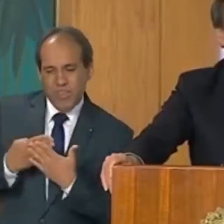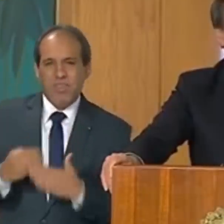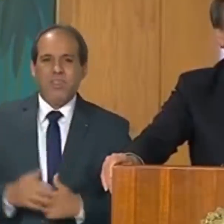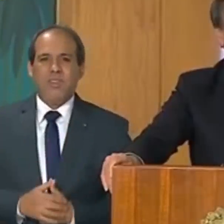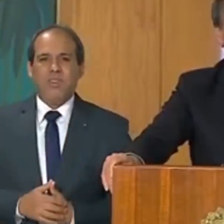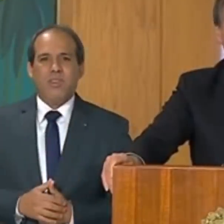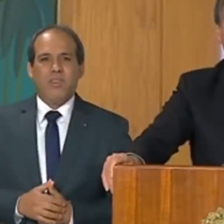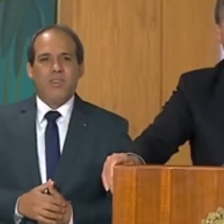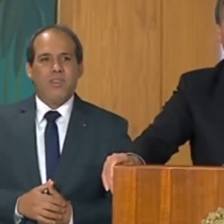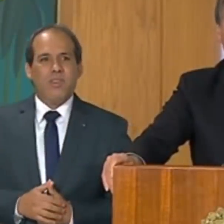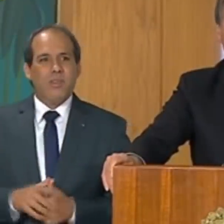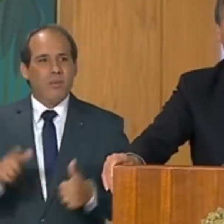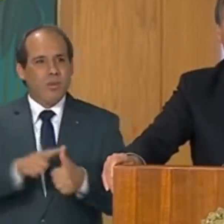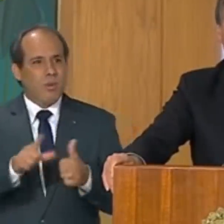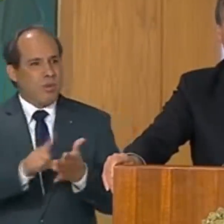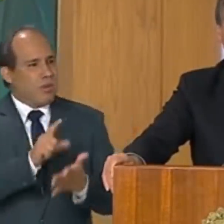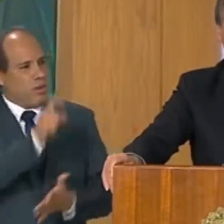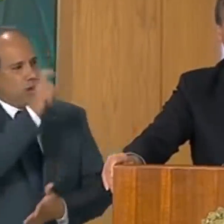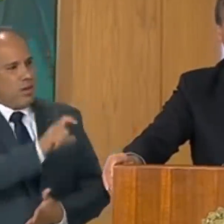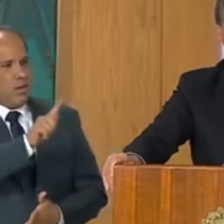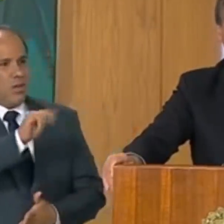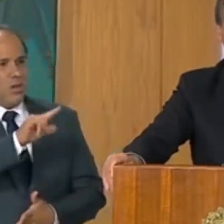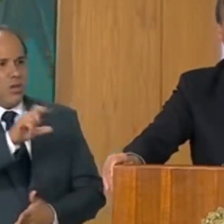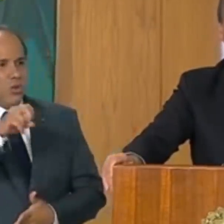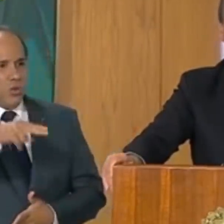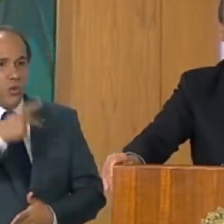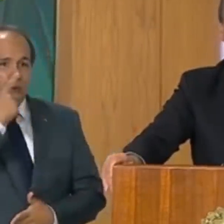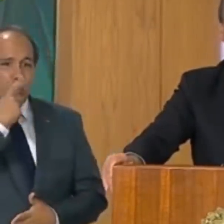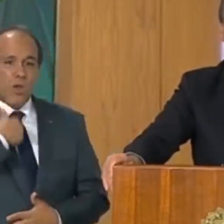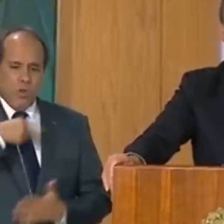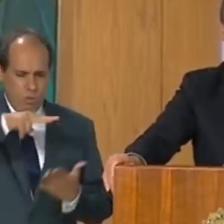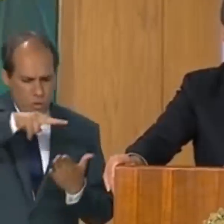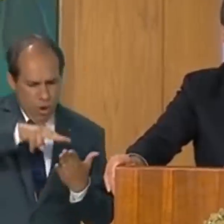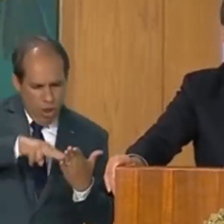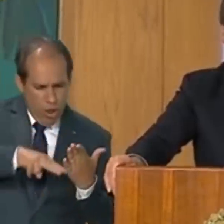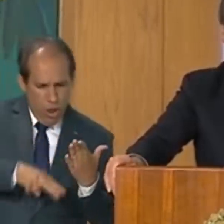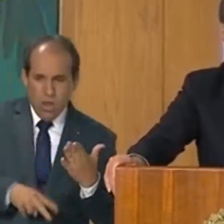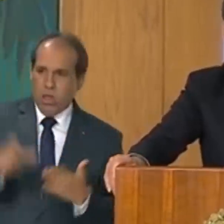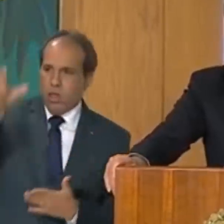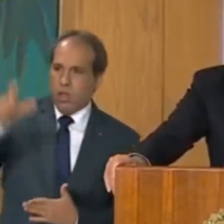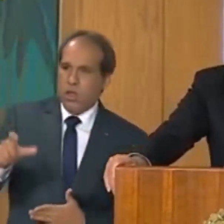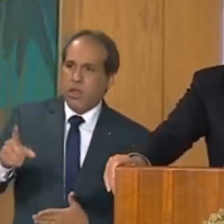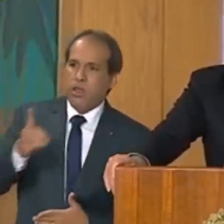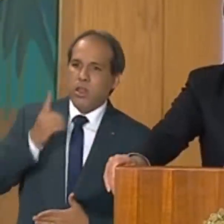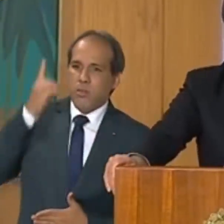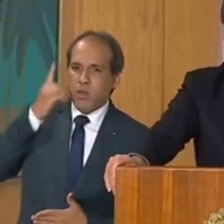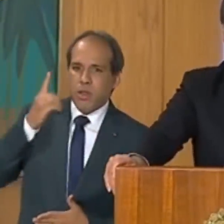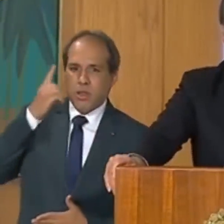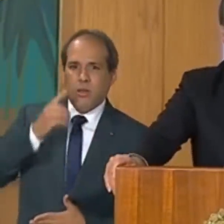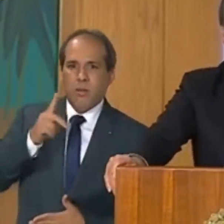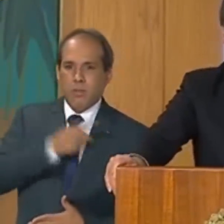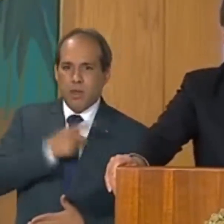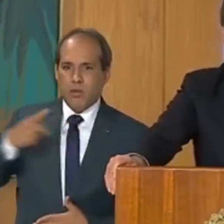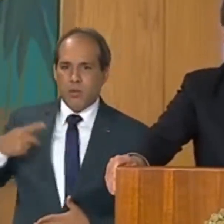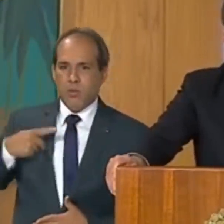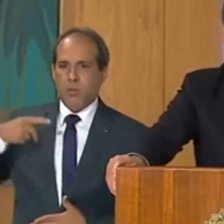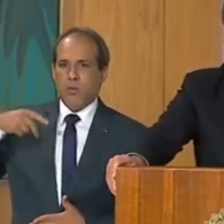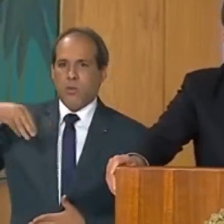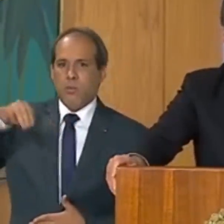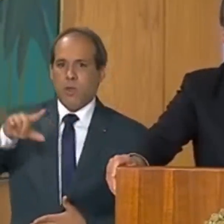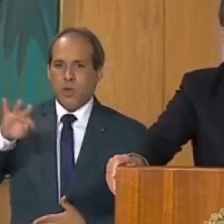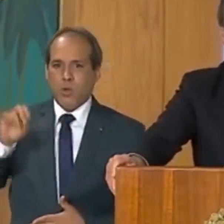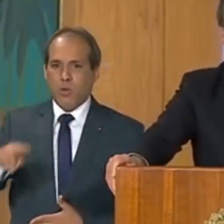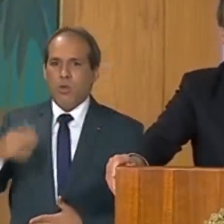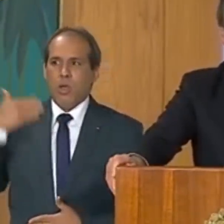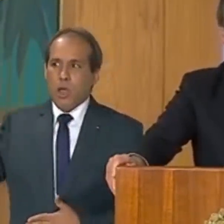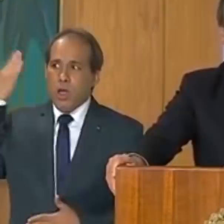Primeiro, como o Gilson disse aqui, eu li a Bíblia, apesar do pastor Milton. Levei alguns anos paralela. Comecei na